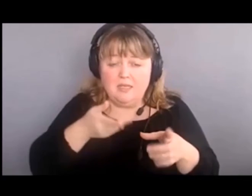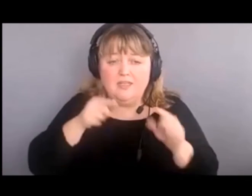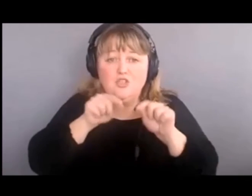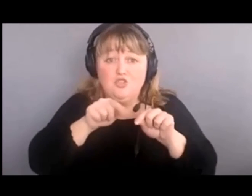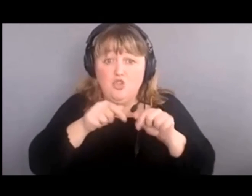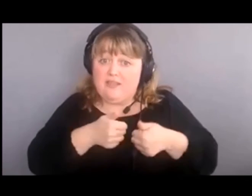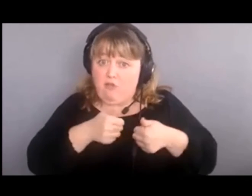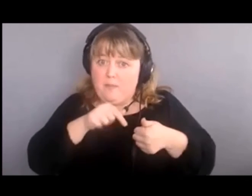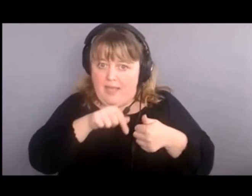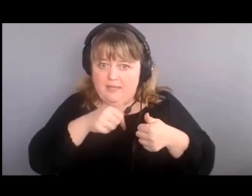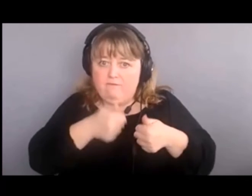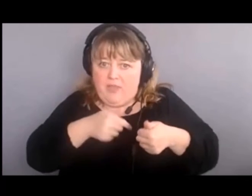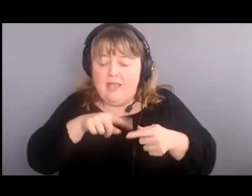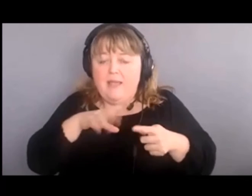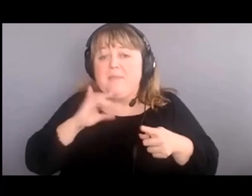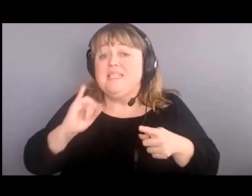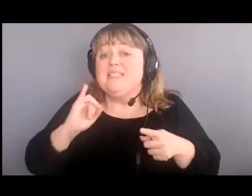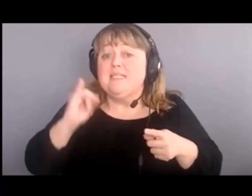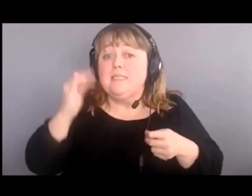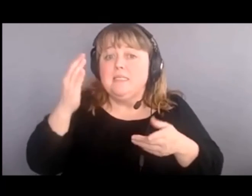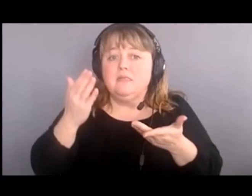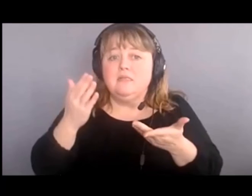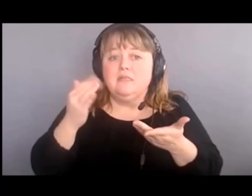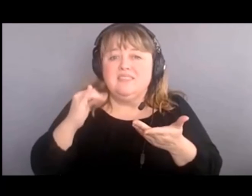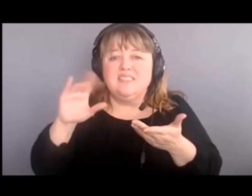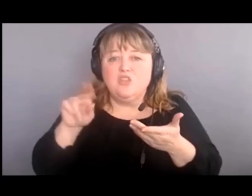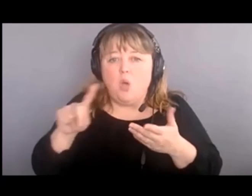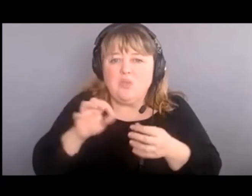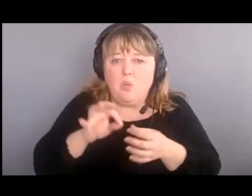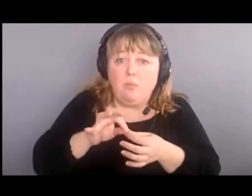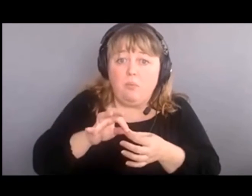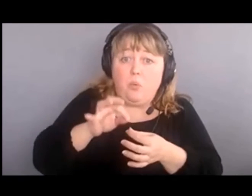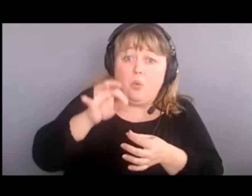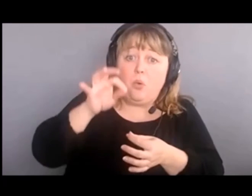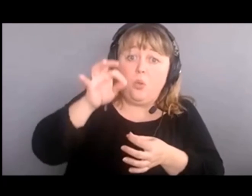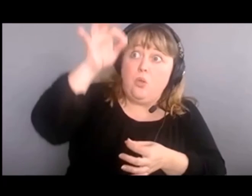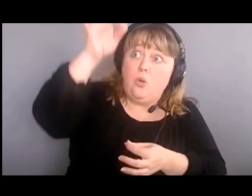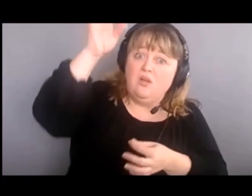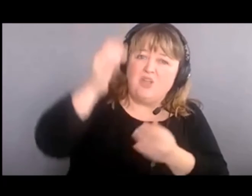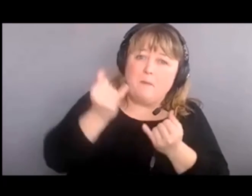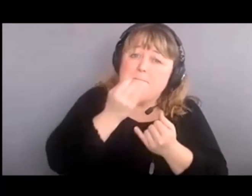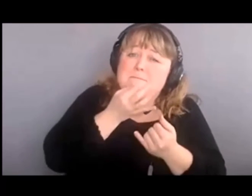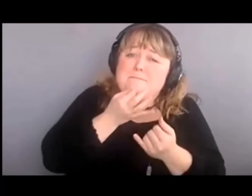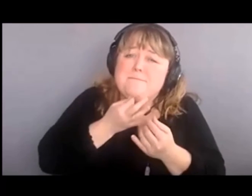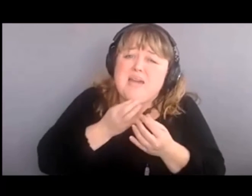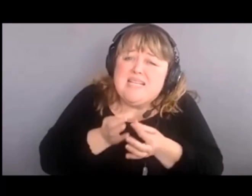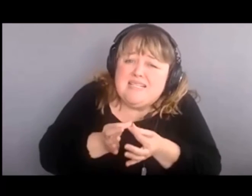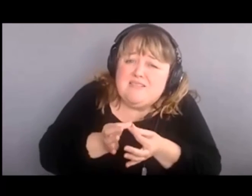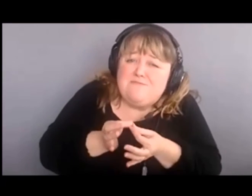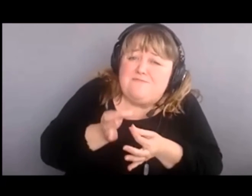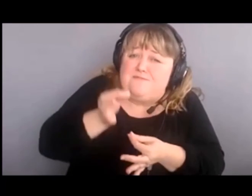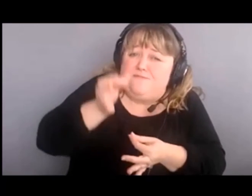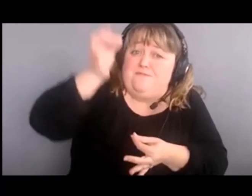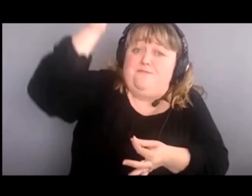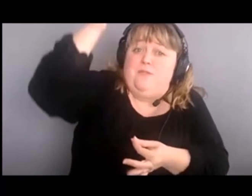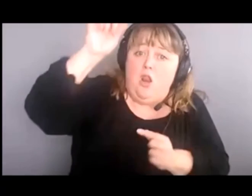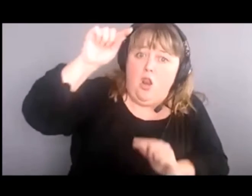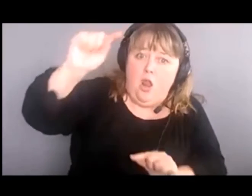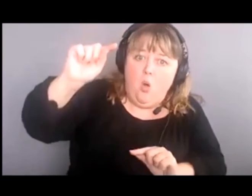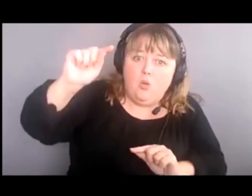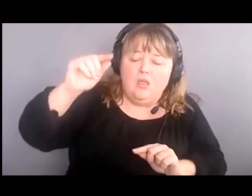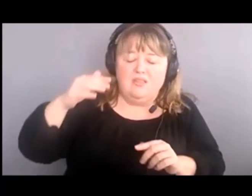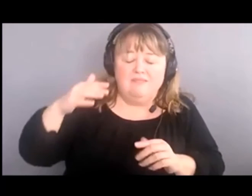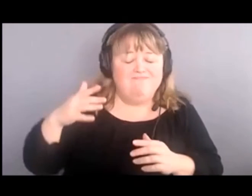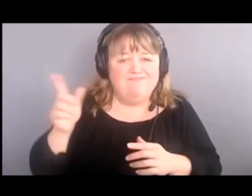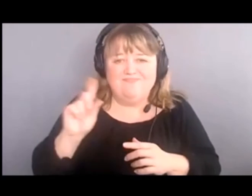serait étiolée, si elle était étiolée, elle serait très longue avec une tige très mince. Puis, on veut éviter ça parce qu'il est en train de se